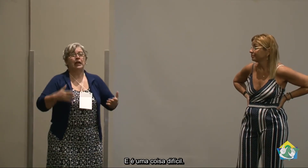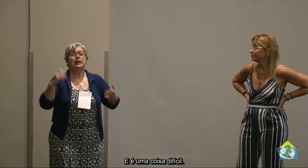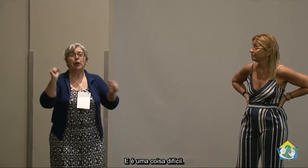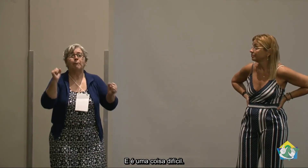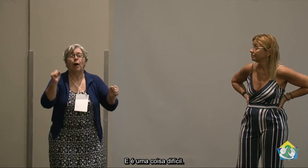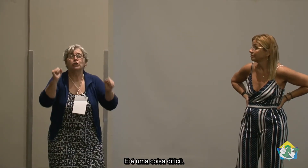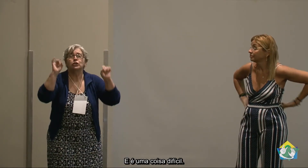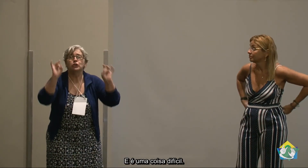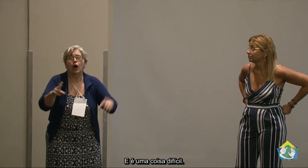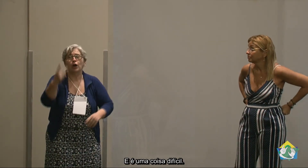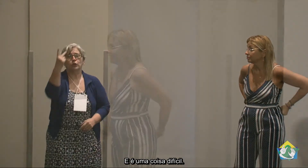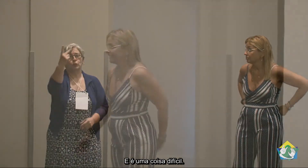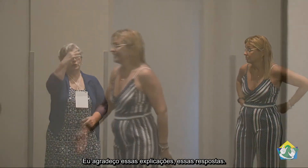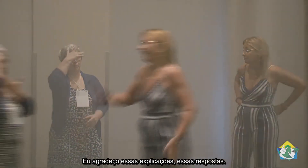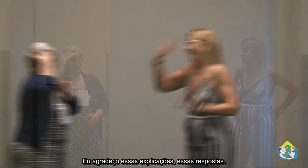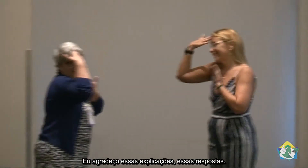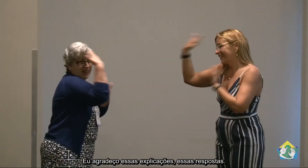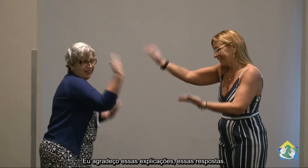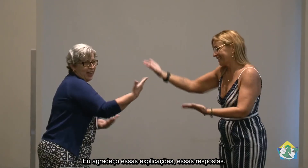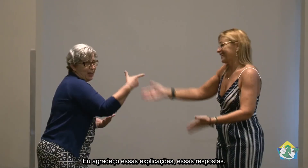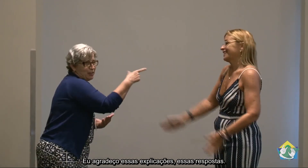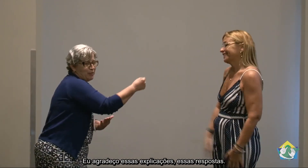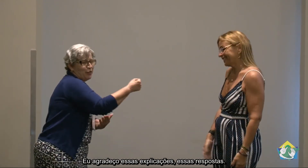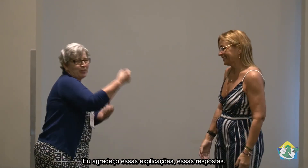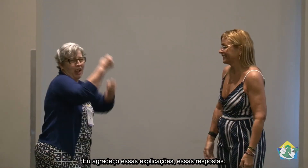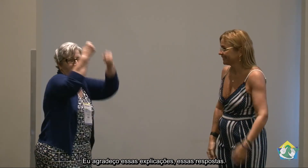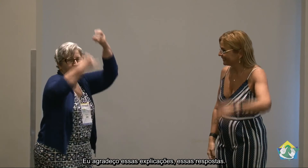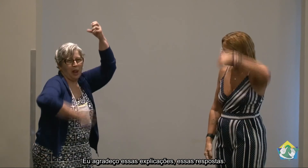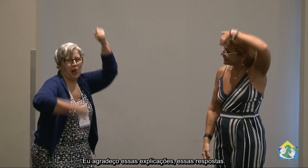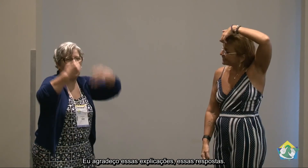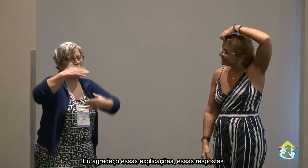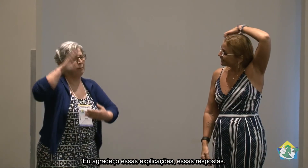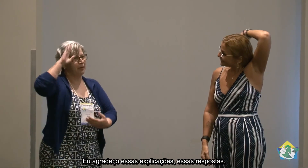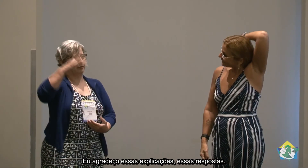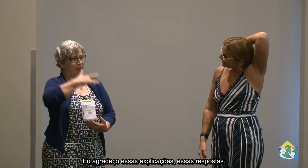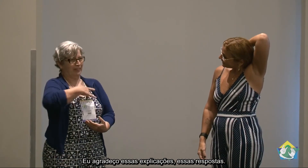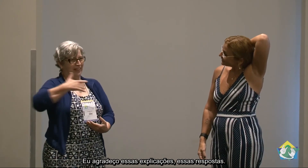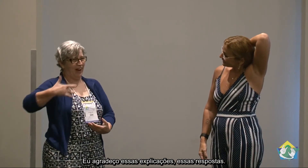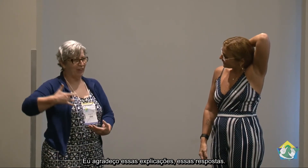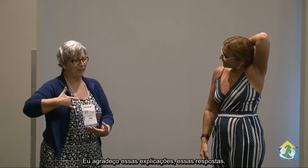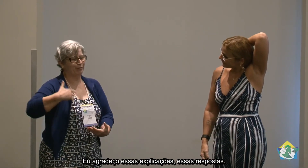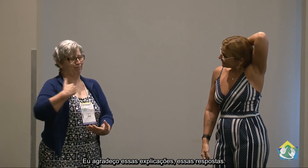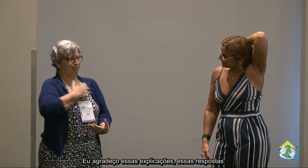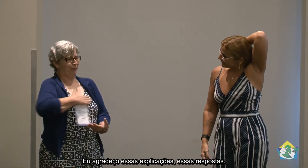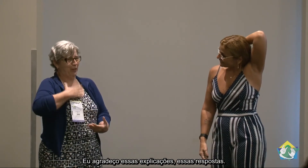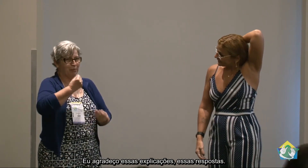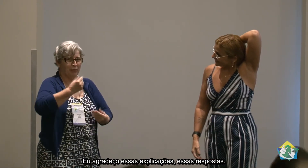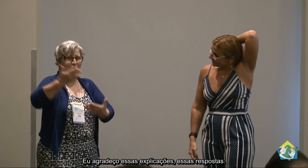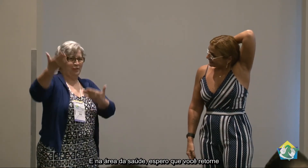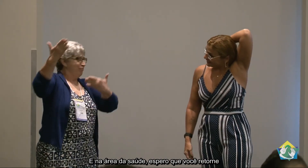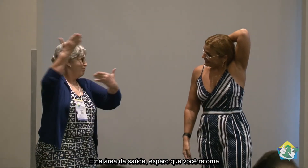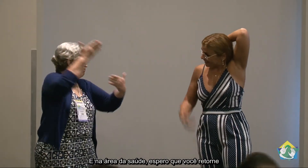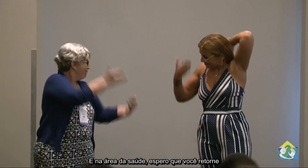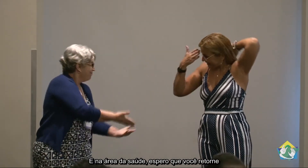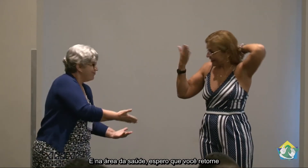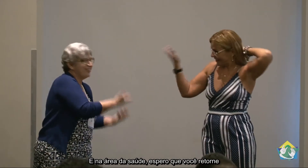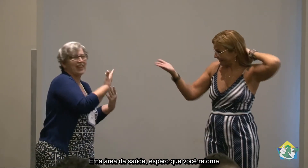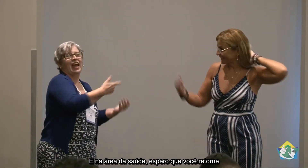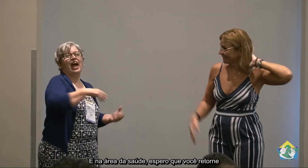é uma coisa difícil. Eu agradeço essas explicações, essas respostas. E na área da saúde, espero